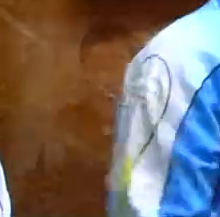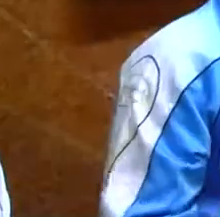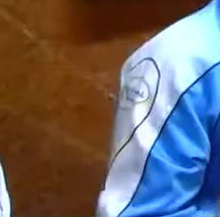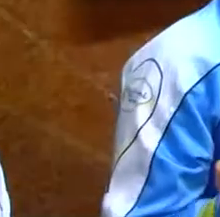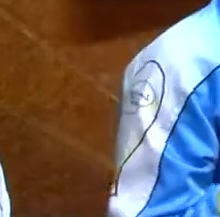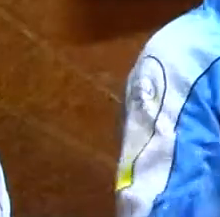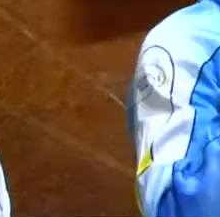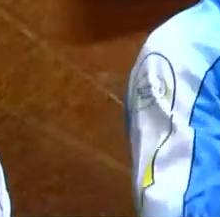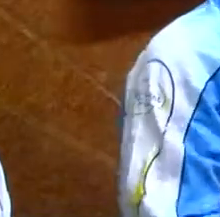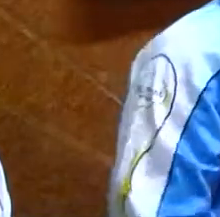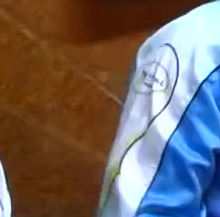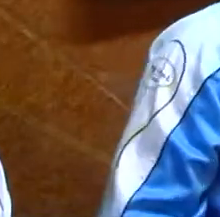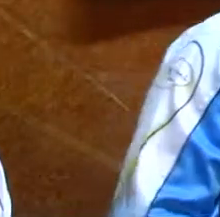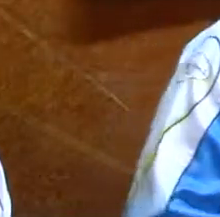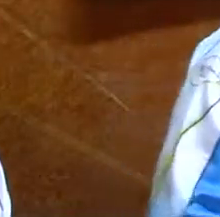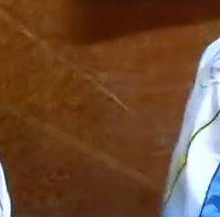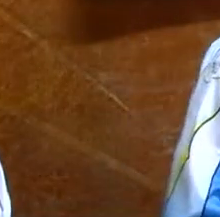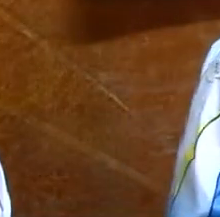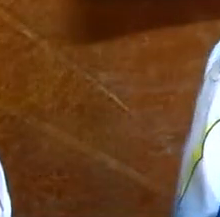Все-таки українці завжди найсильніші.